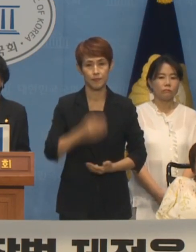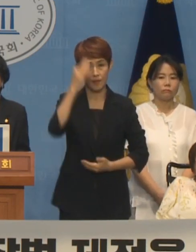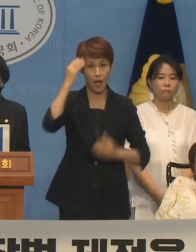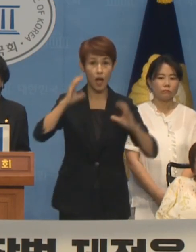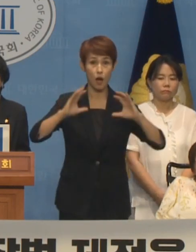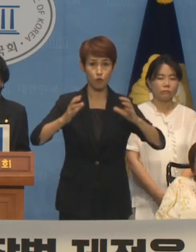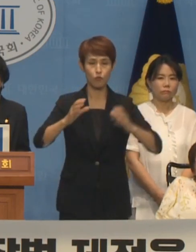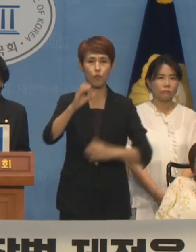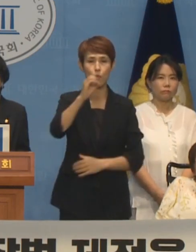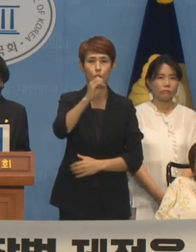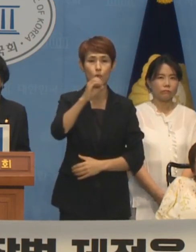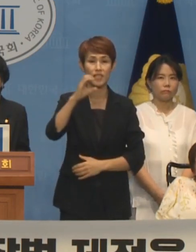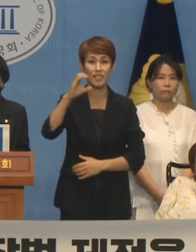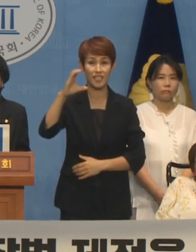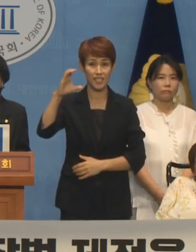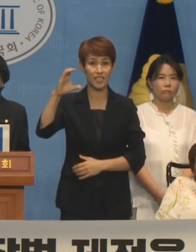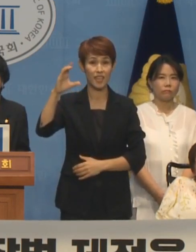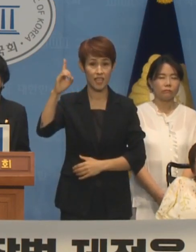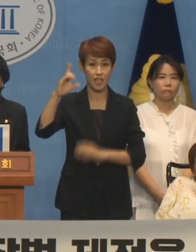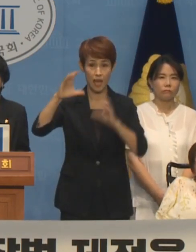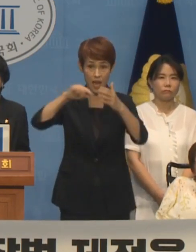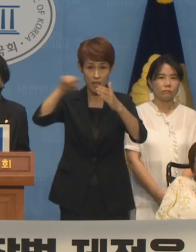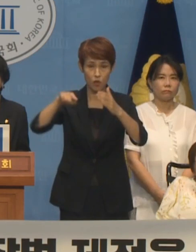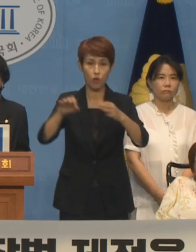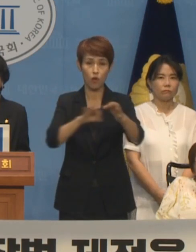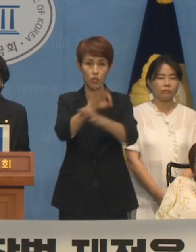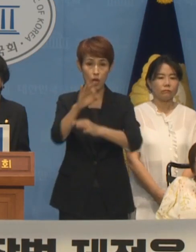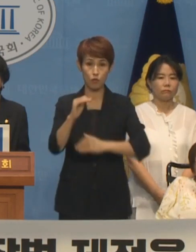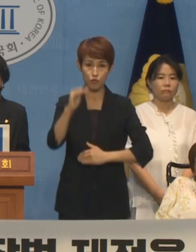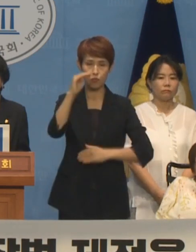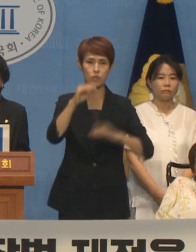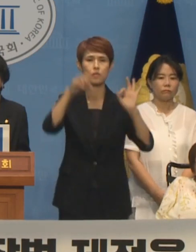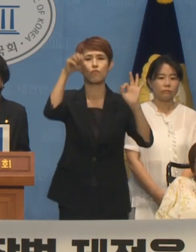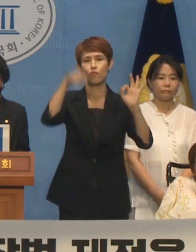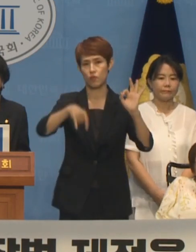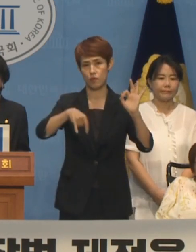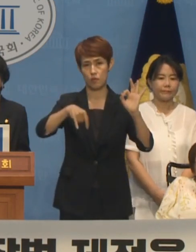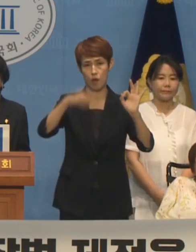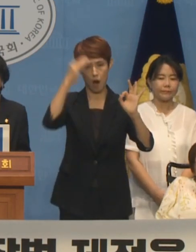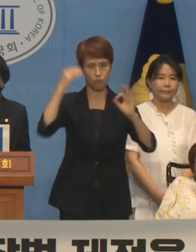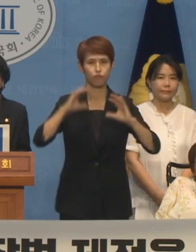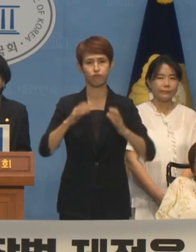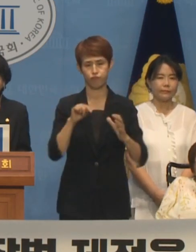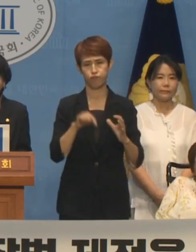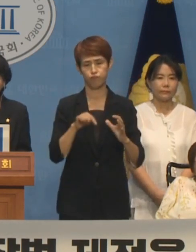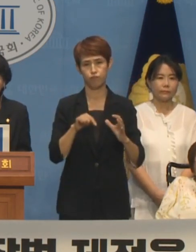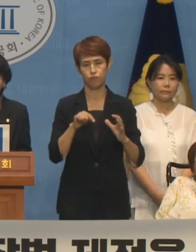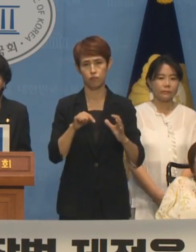대한민국은 OECD 국가 중 경제 수준 10위권에 해당하고 있습니다.